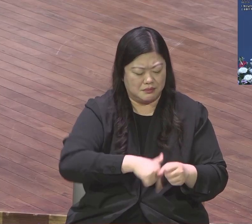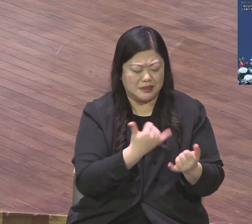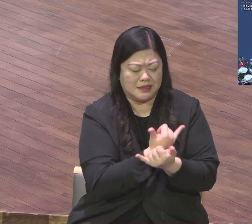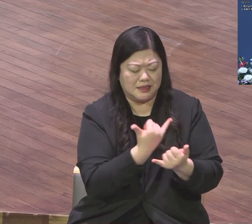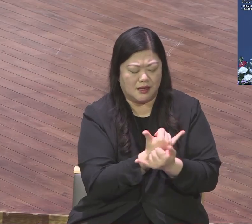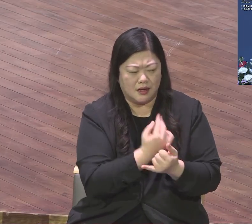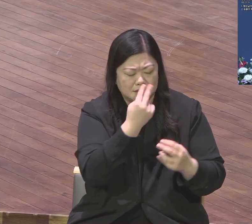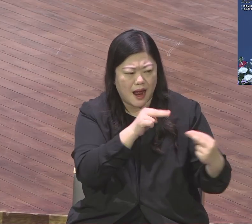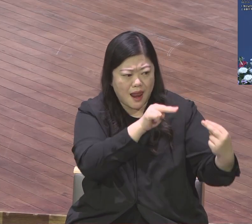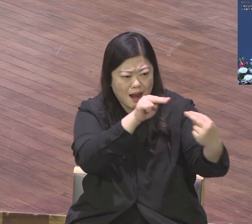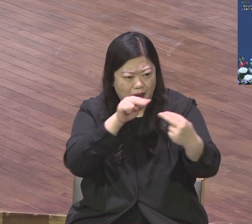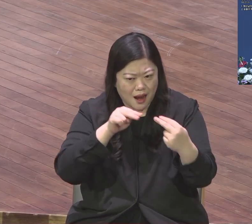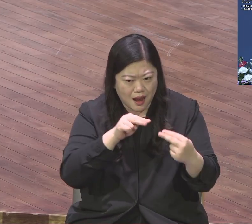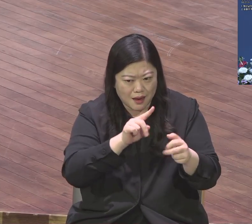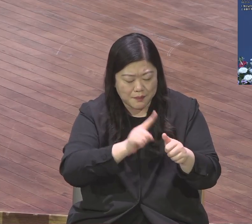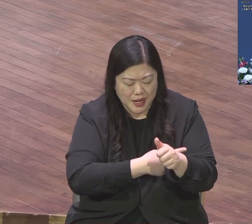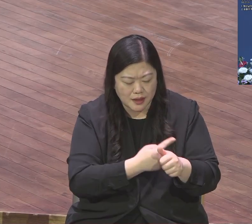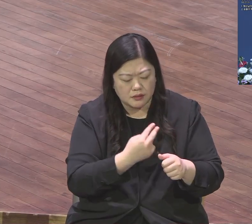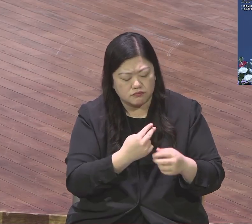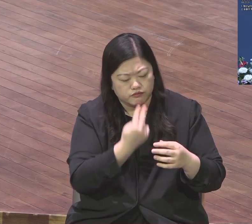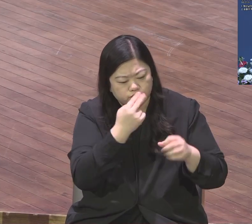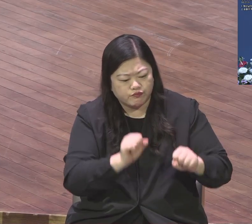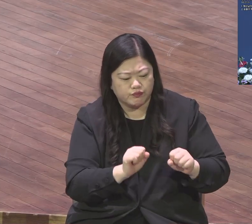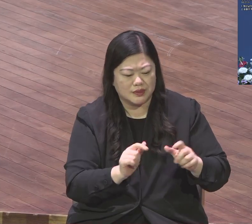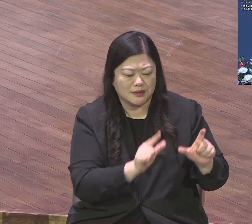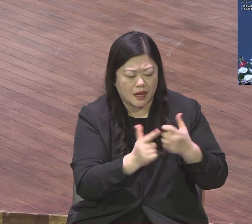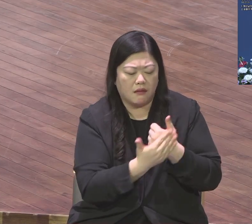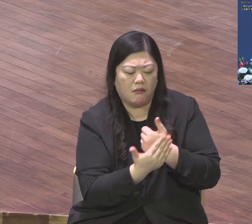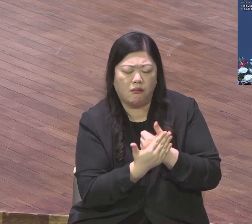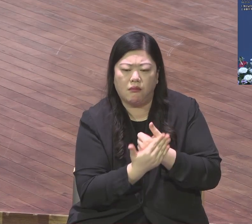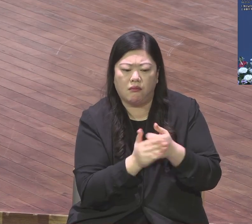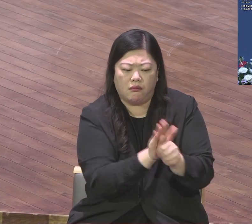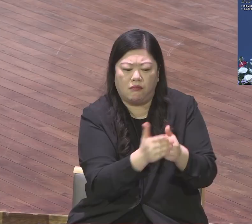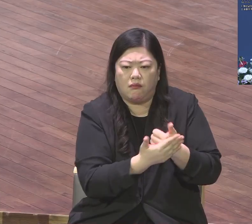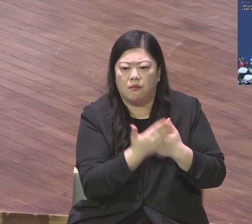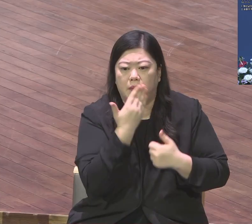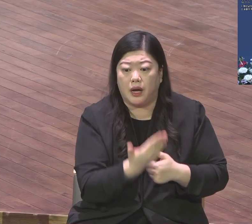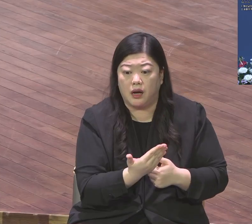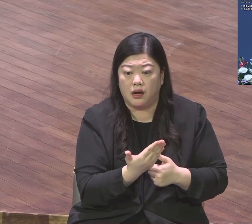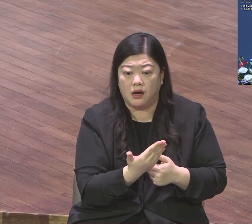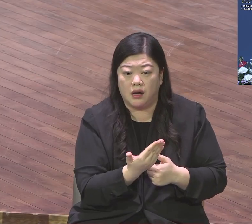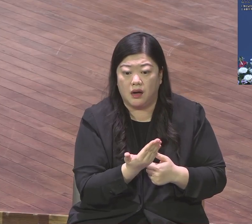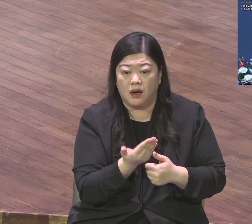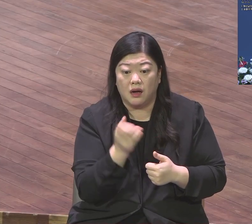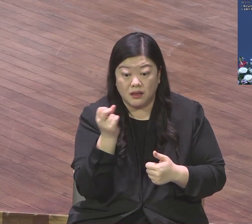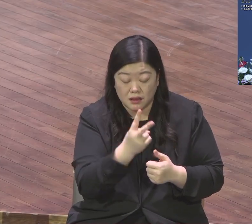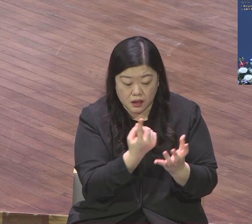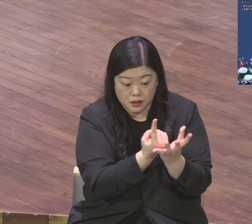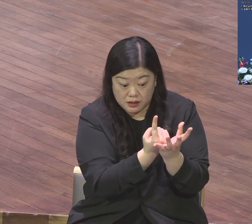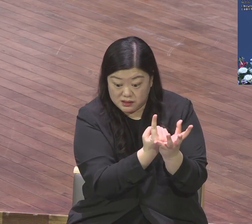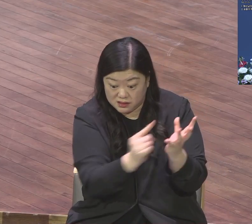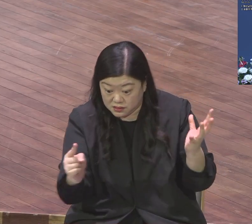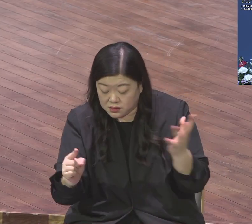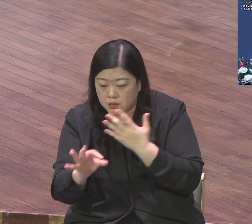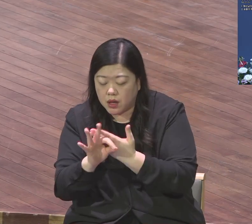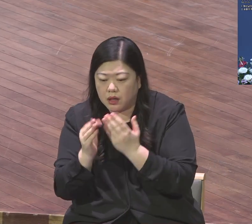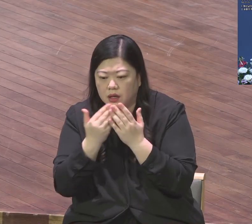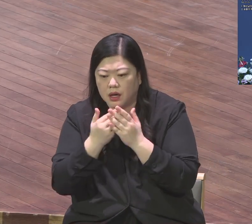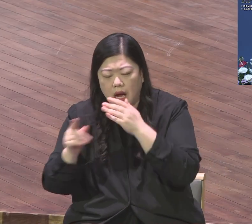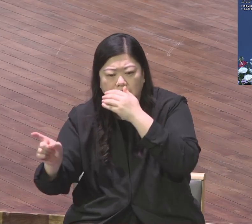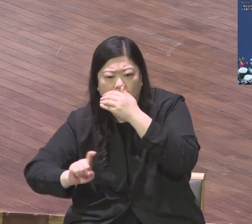죽음의 위험이 곳곳에 도사리고 있었어요. 그 당시에는 강도, 그냥 산적